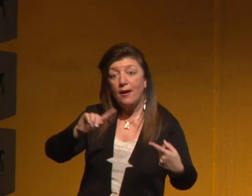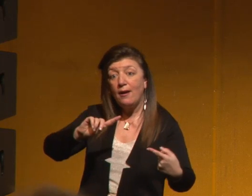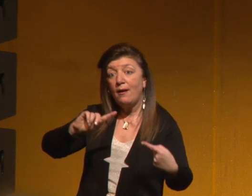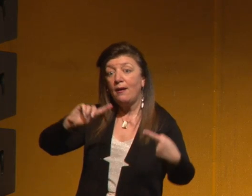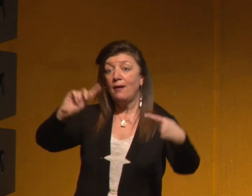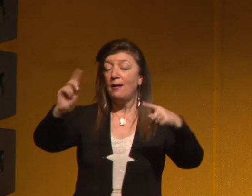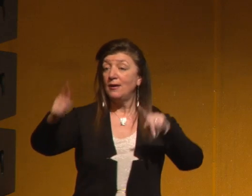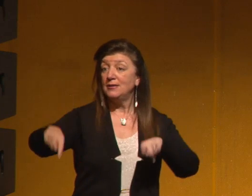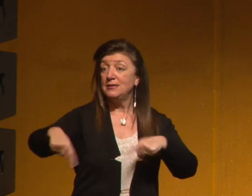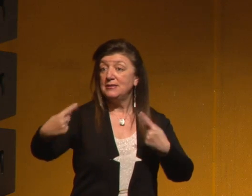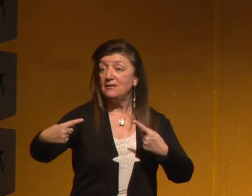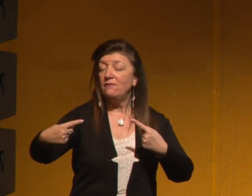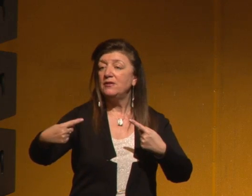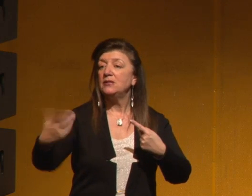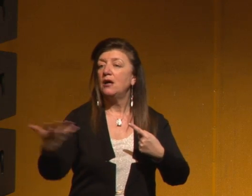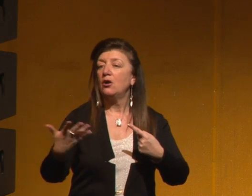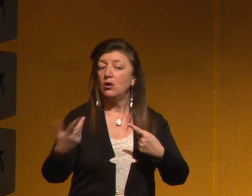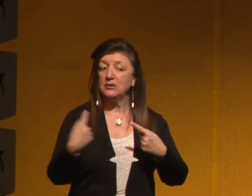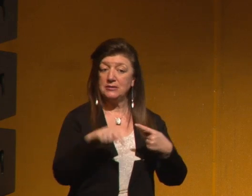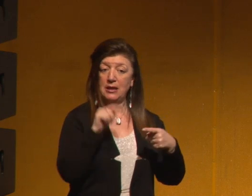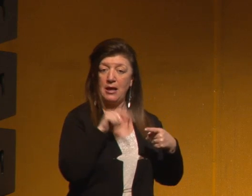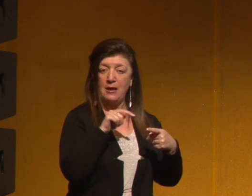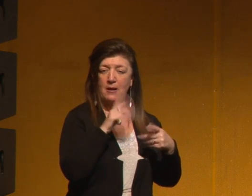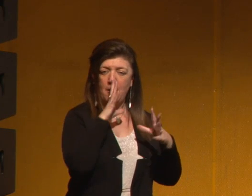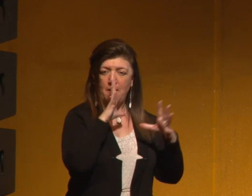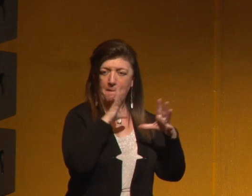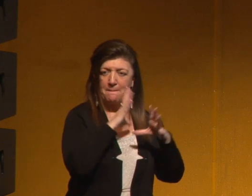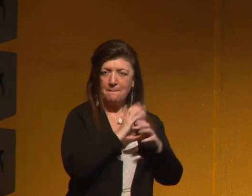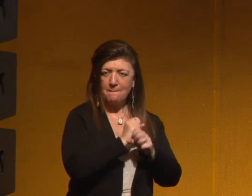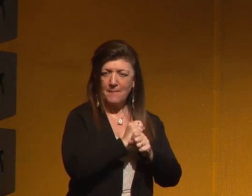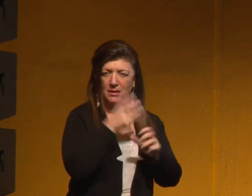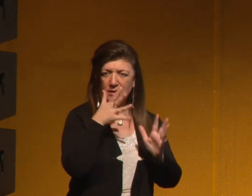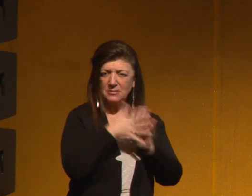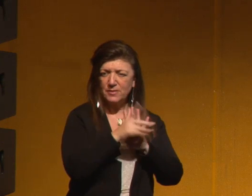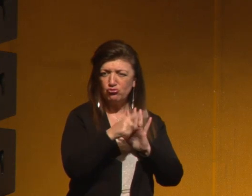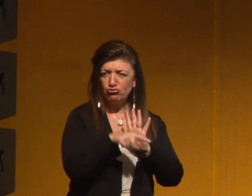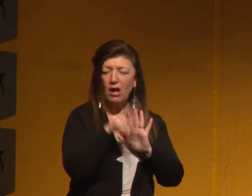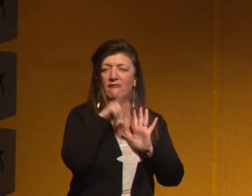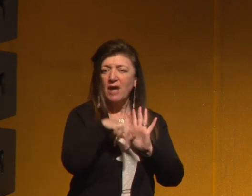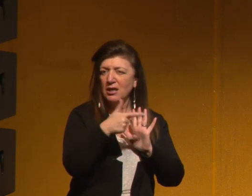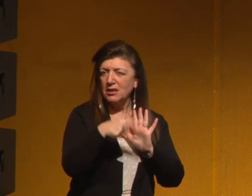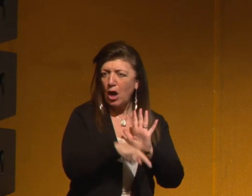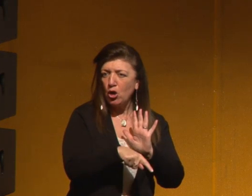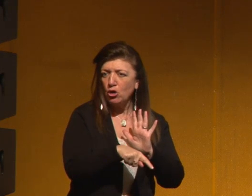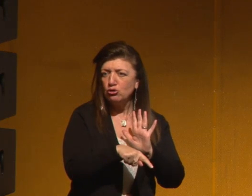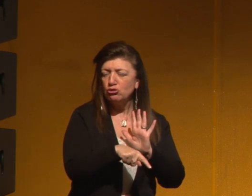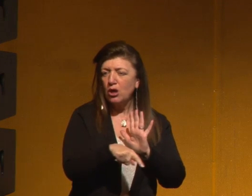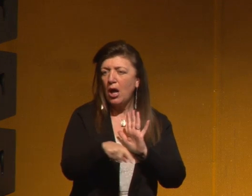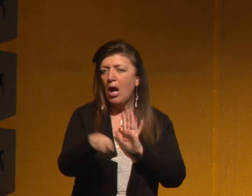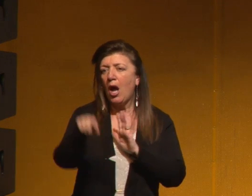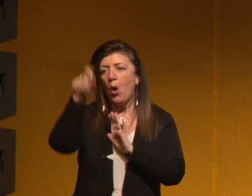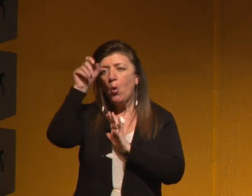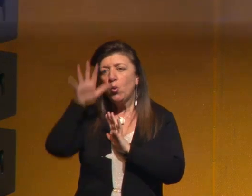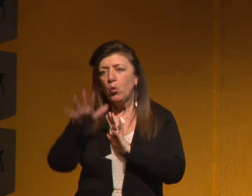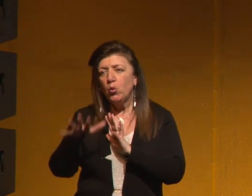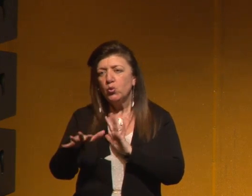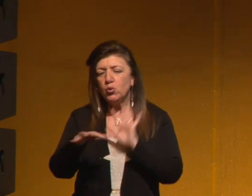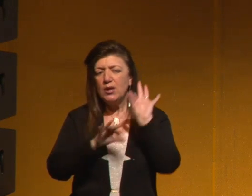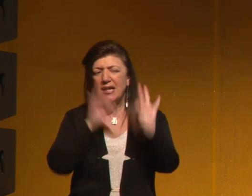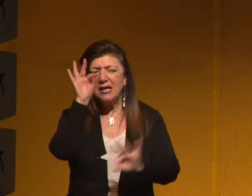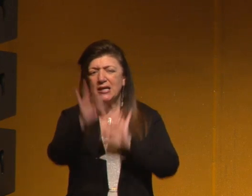trasparente che non dice la verità la cultura che critica la ricerca risoluzioni facile compromissorie